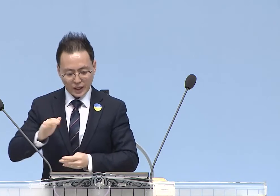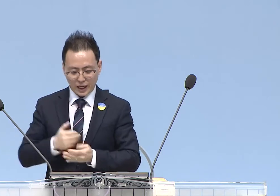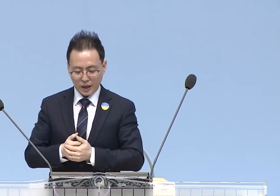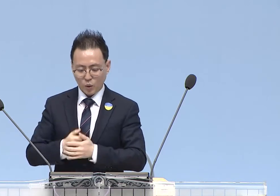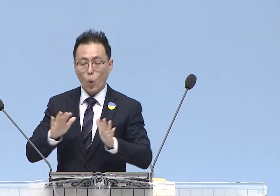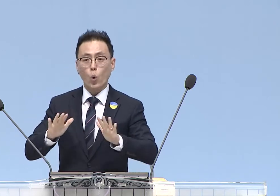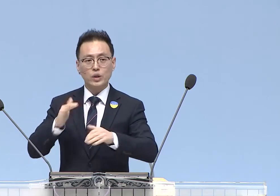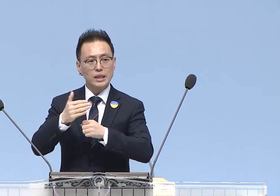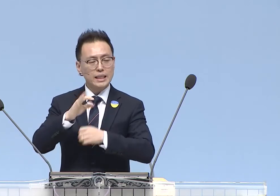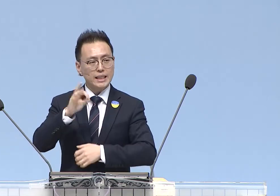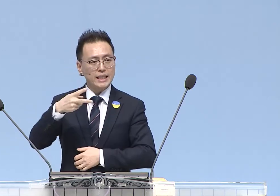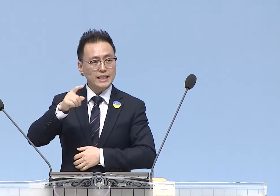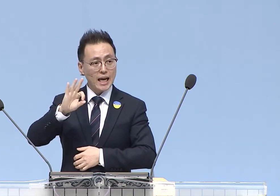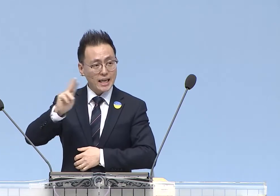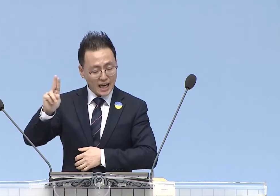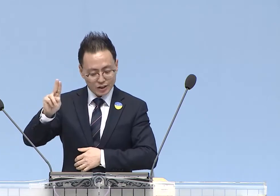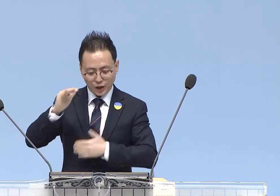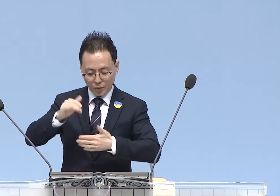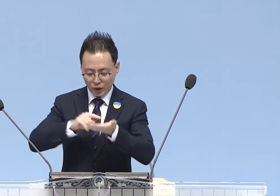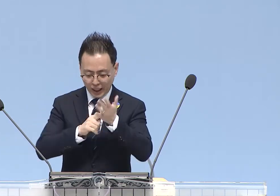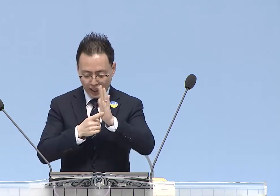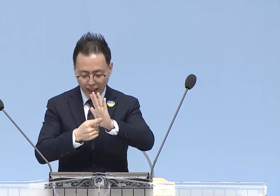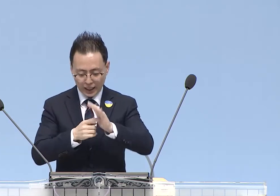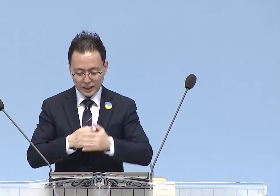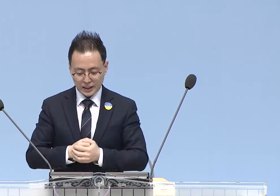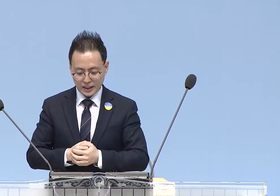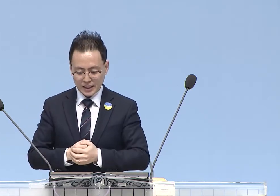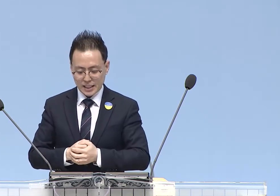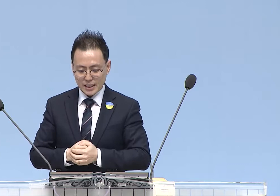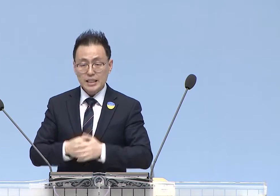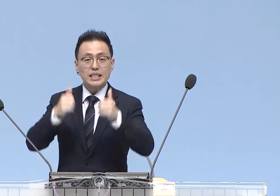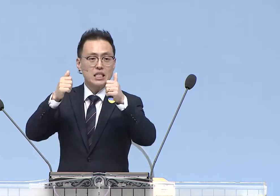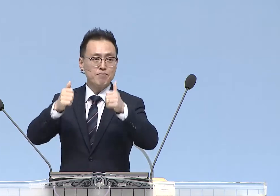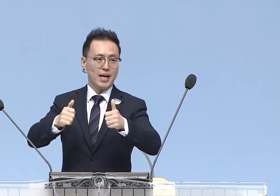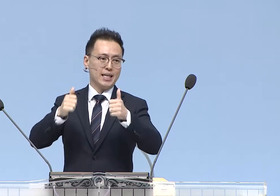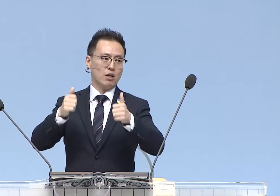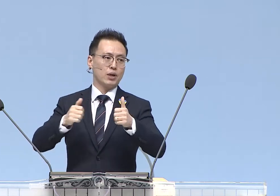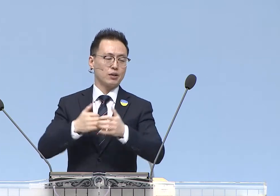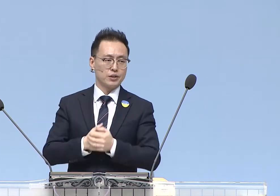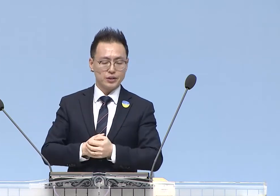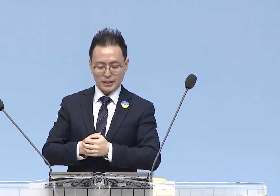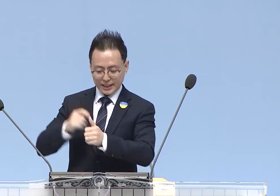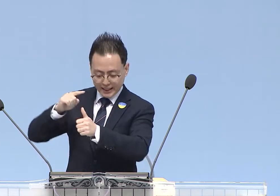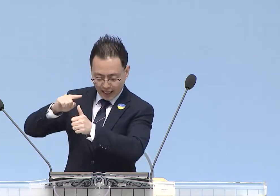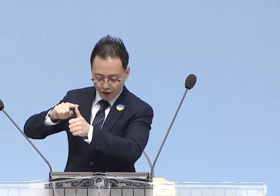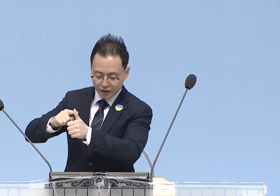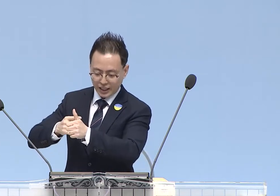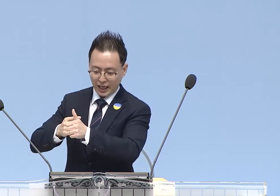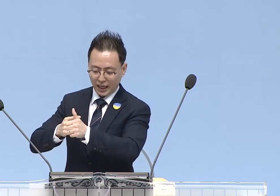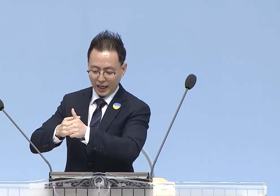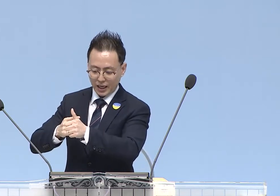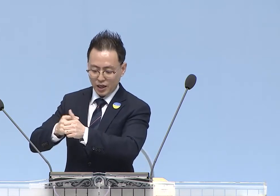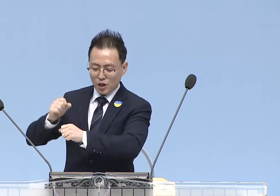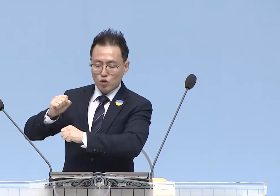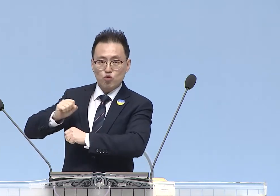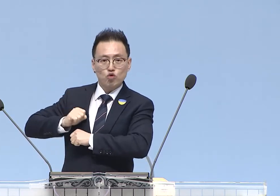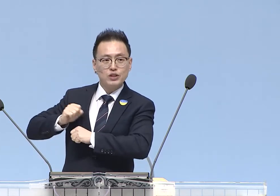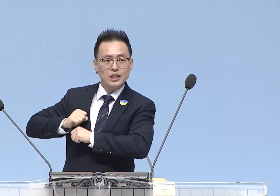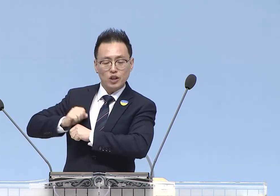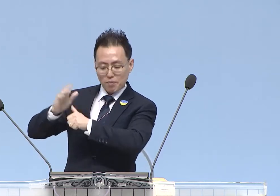그런데 오늘 이사야서에 보니까 심판이라고 하는 것은 자연재해, 군사적인